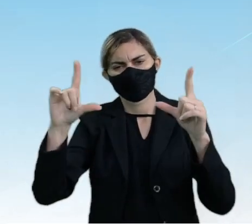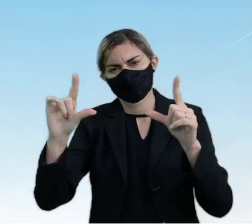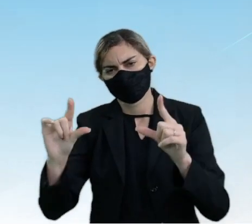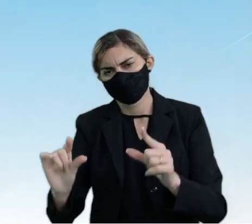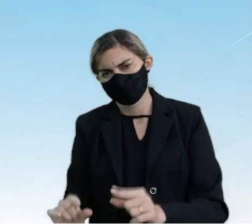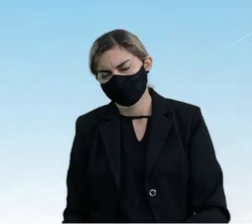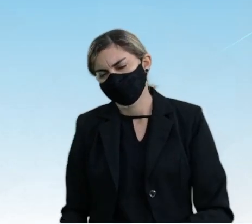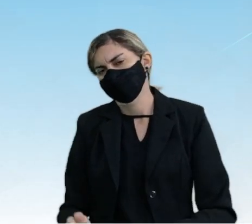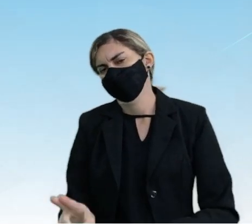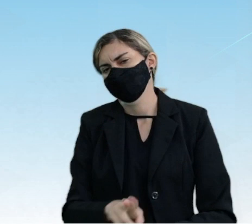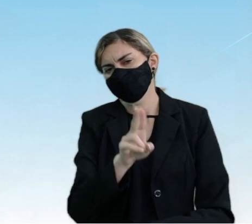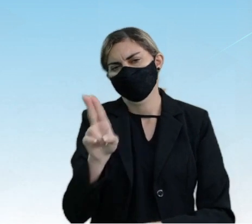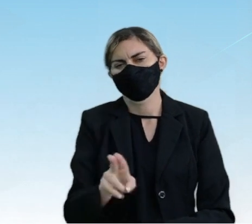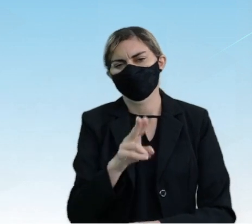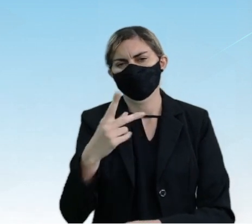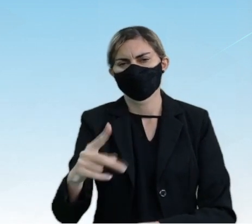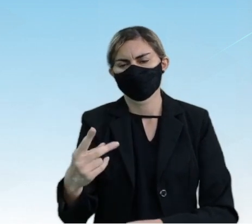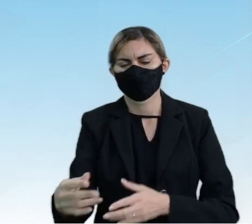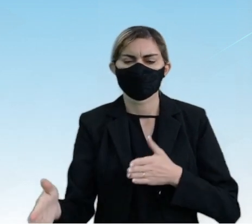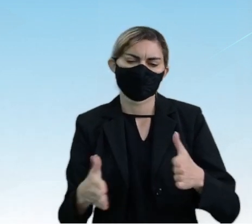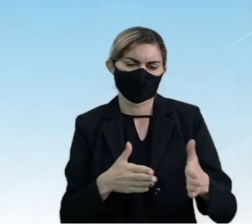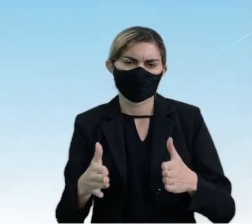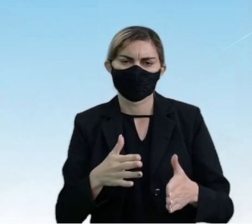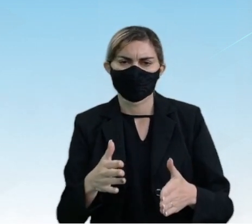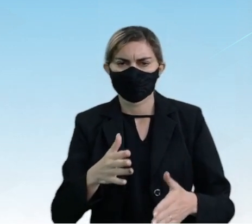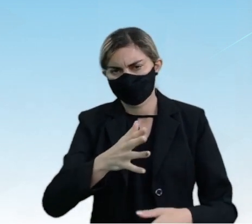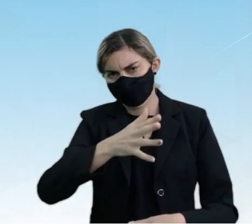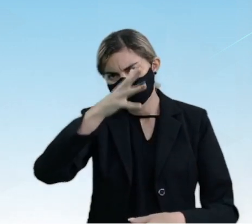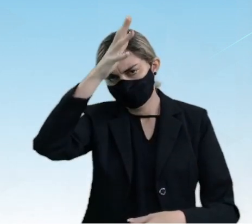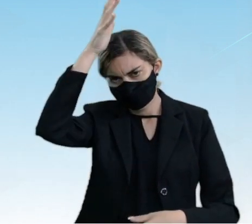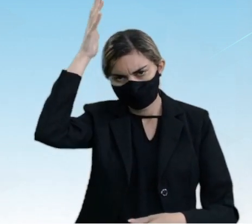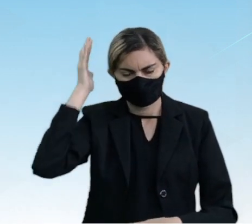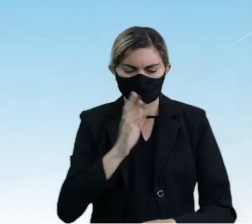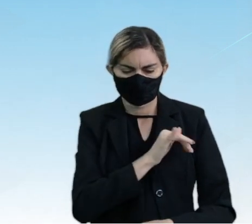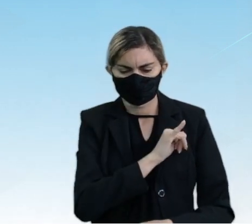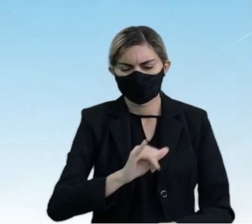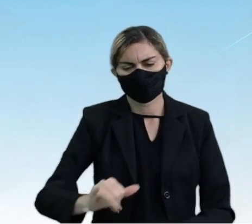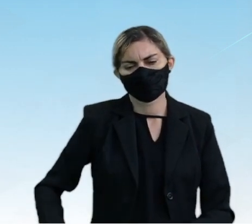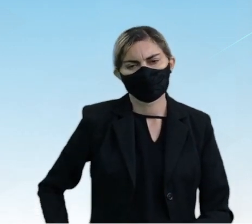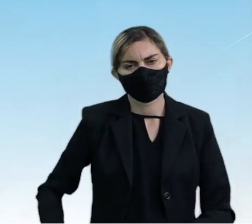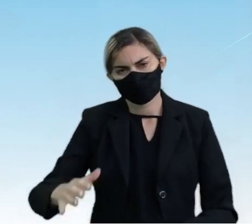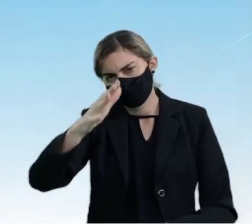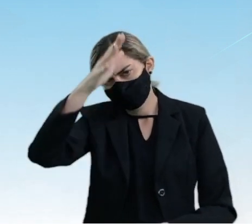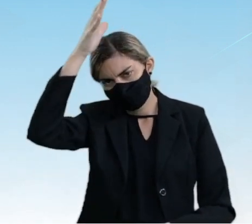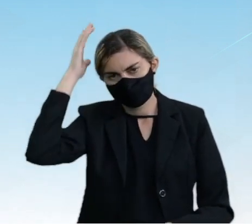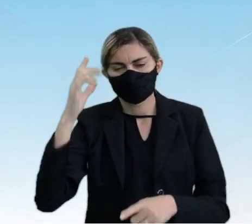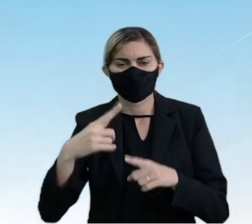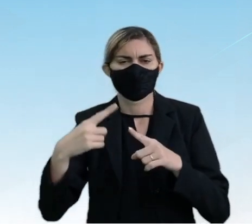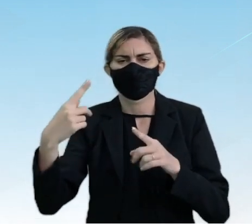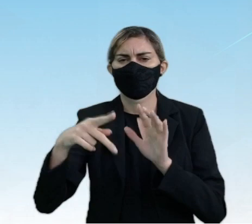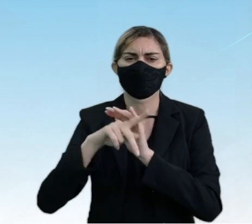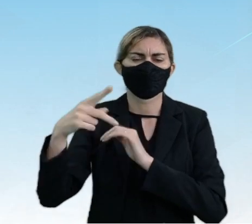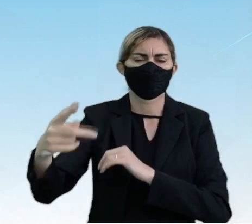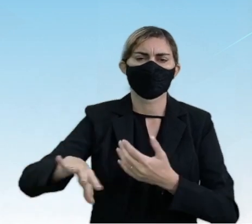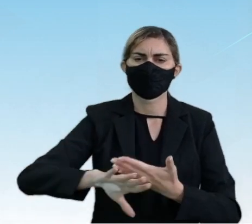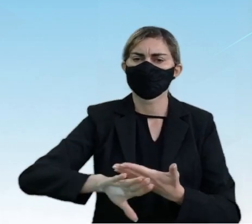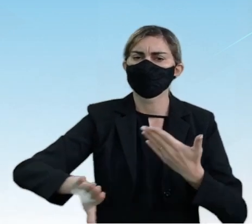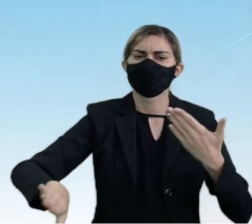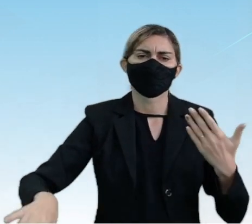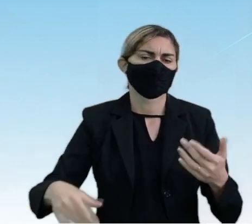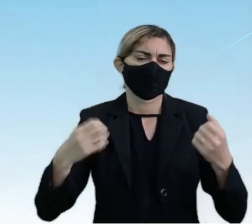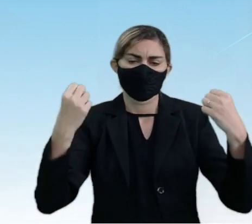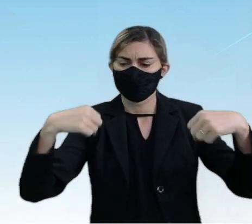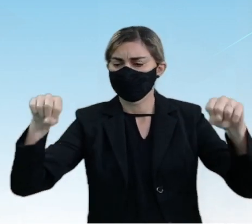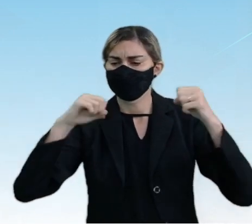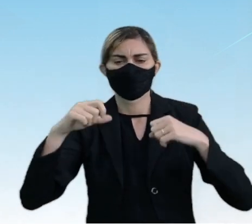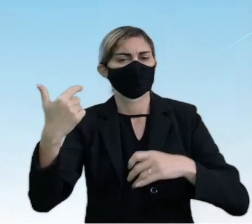no desuso ali durante o Império Romano, porque a civilização romana, para eles, esta prática corporal ela se afastou muito da sua